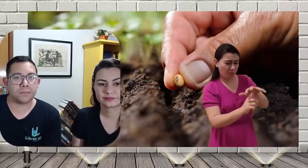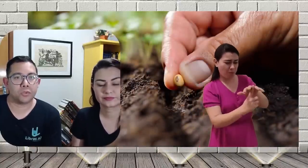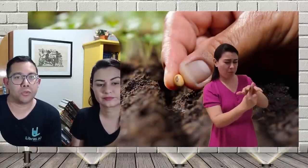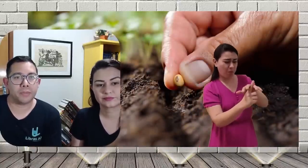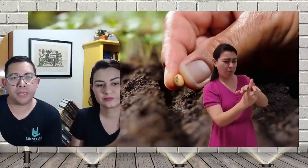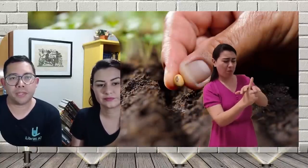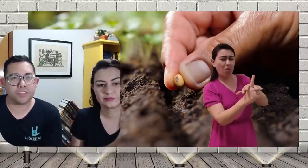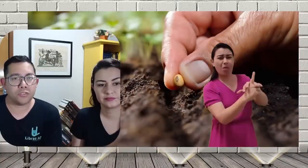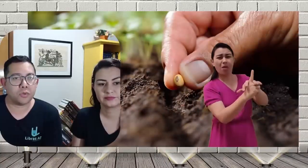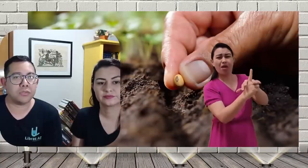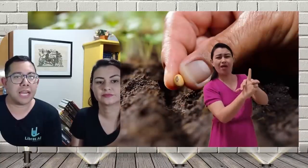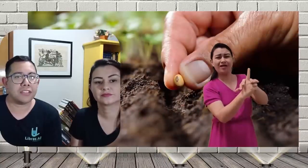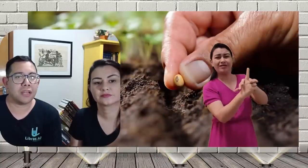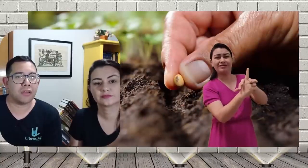Muito bem, teve dificuldade, olha lá.